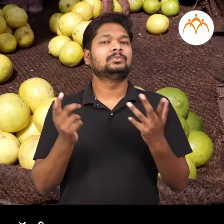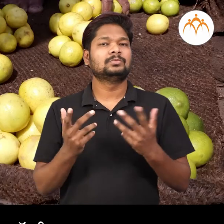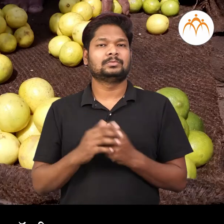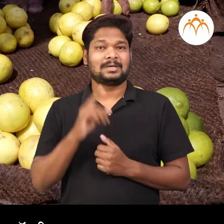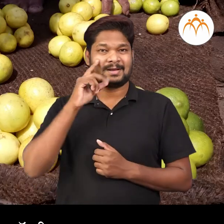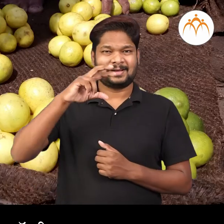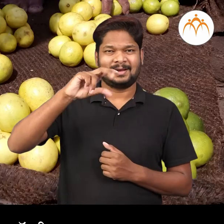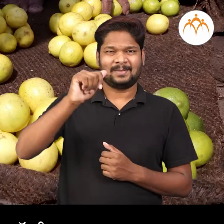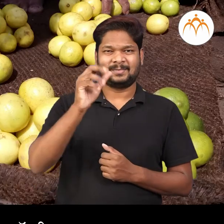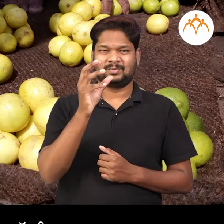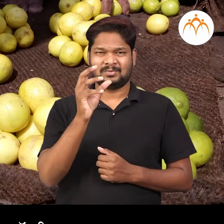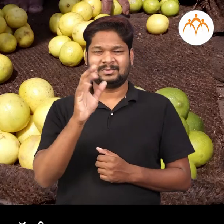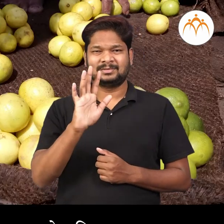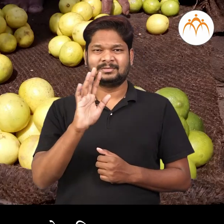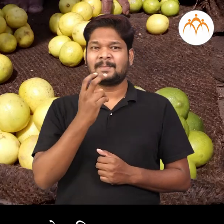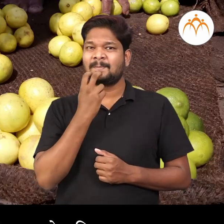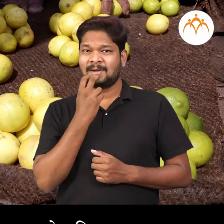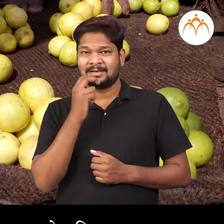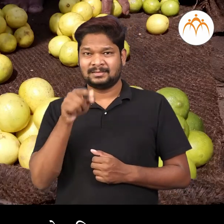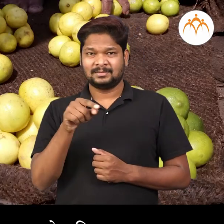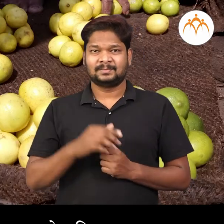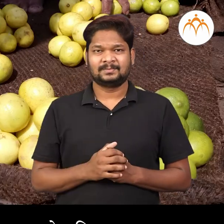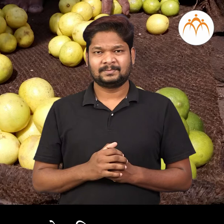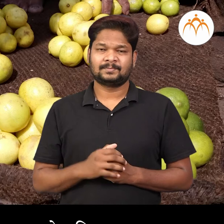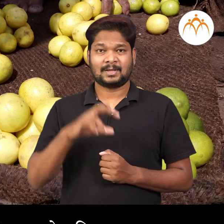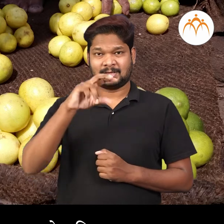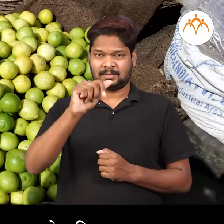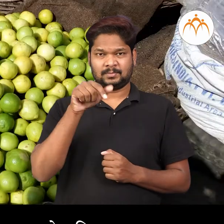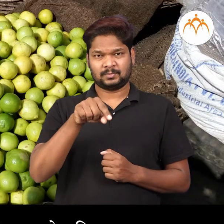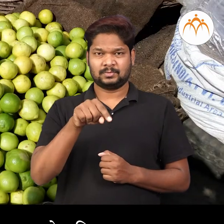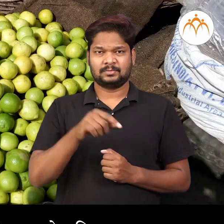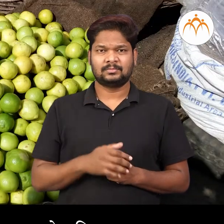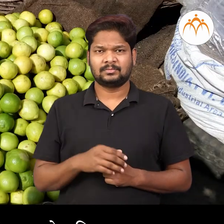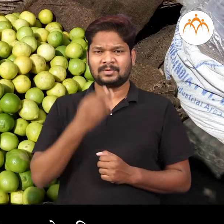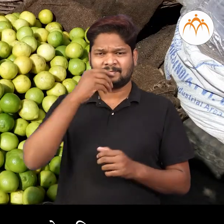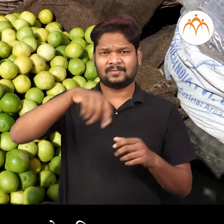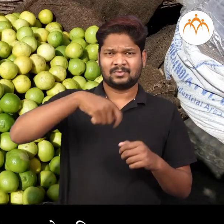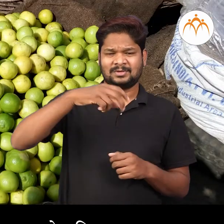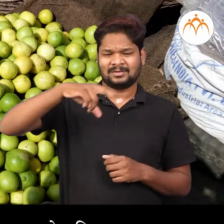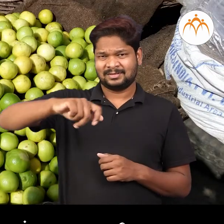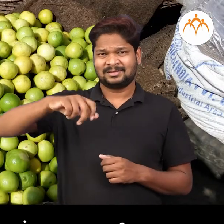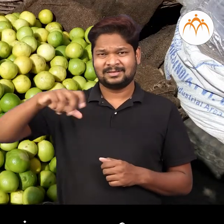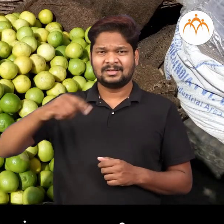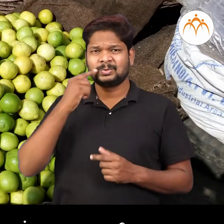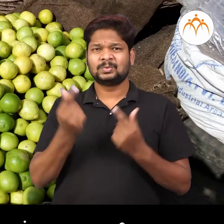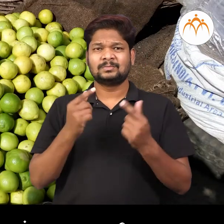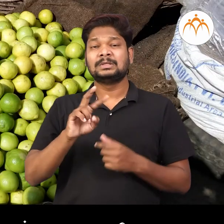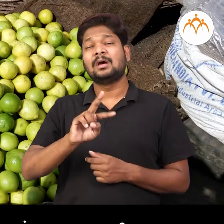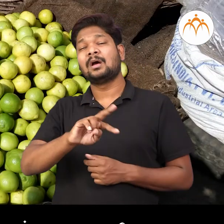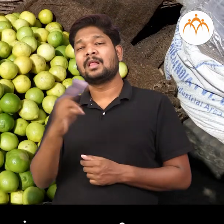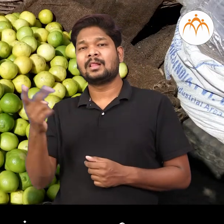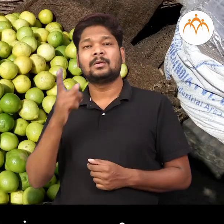लेमन जूस लेमन सा पका तिल उपयोग व कोणता